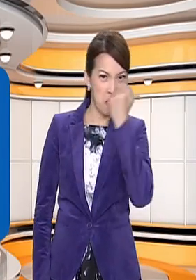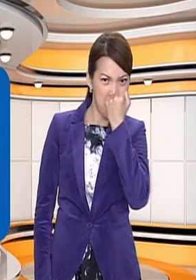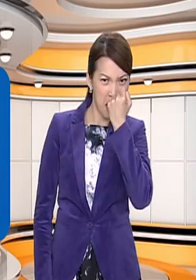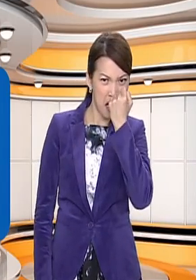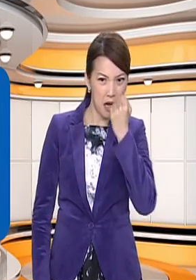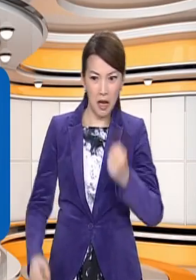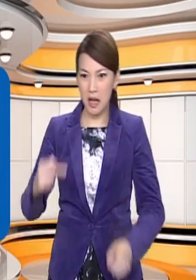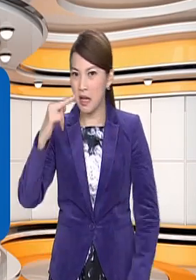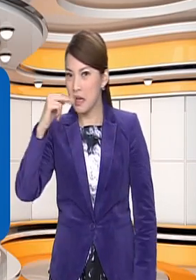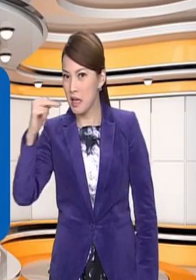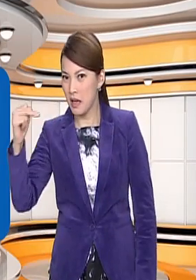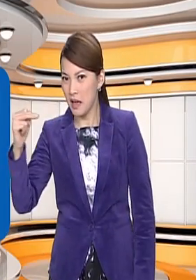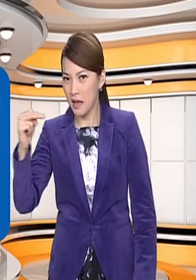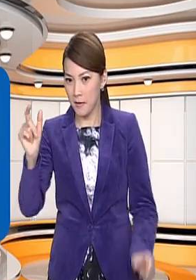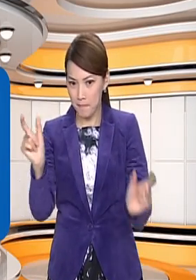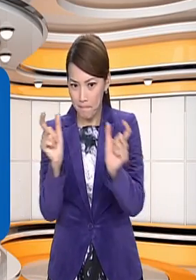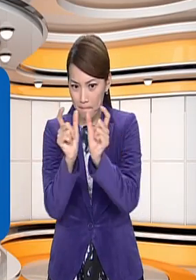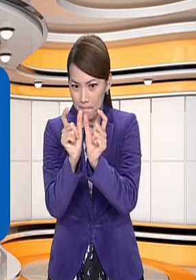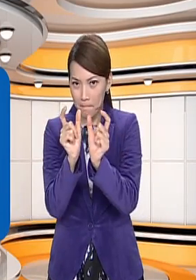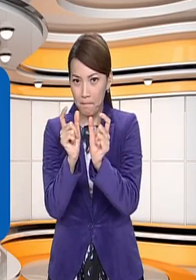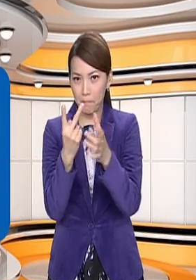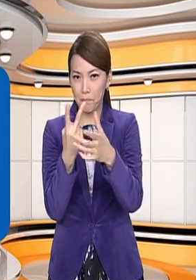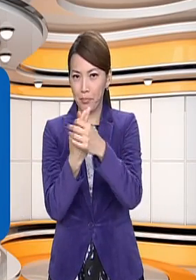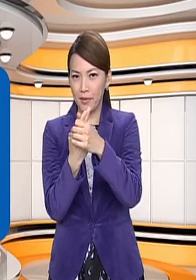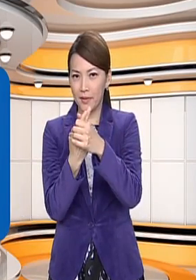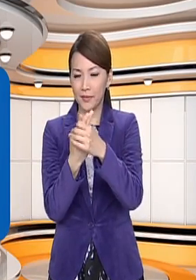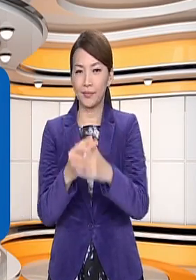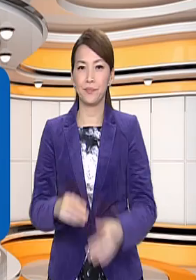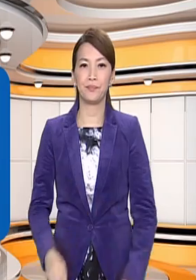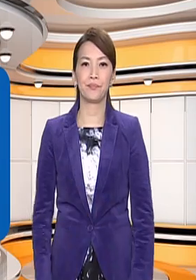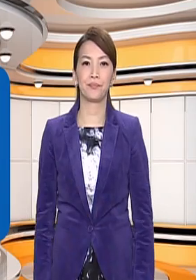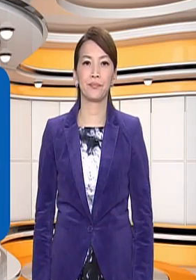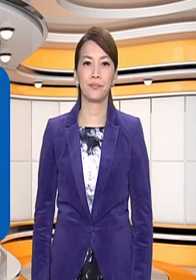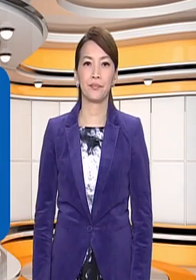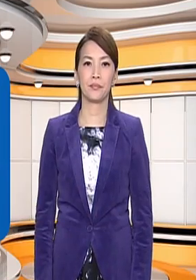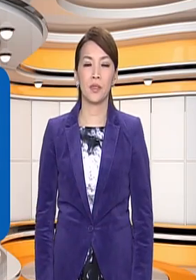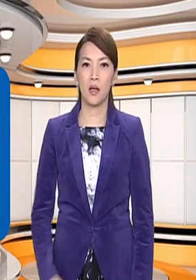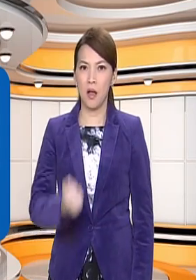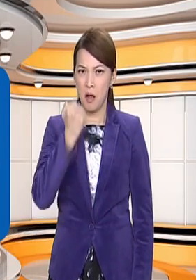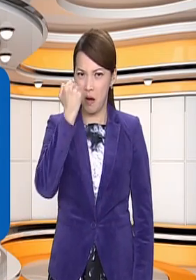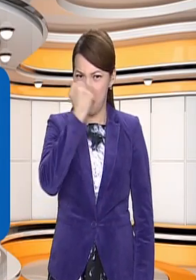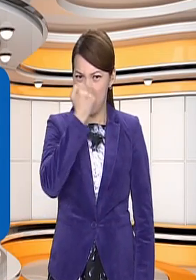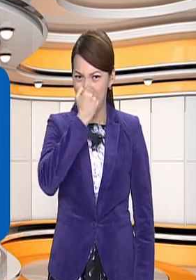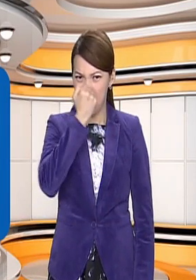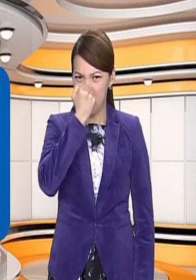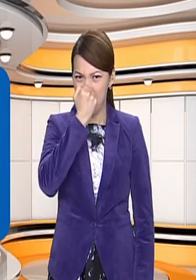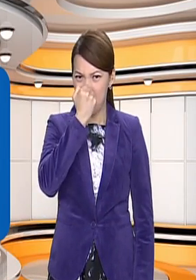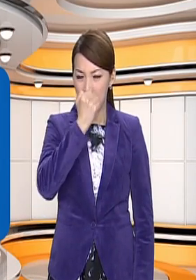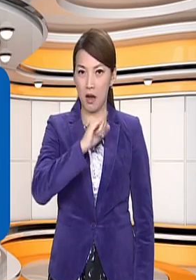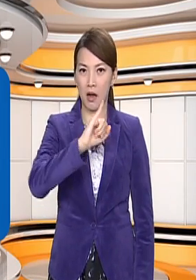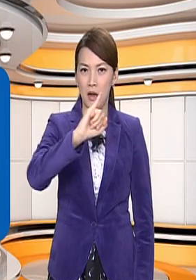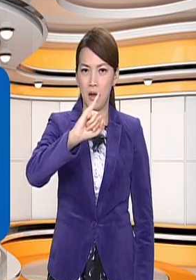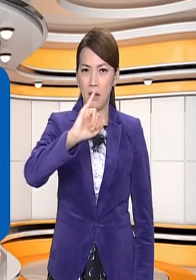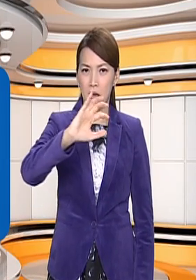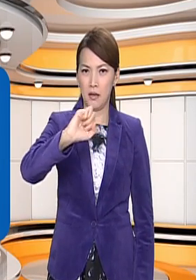先比坏，再加上英文合在一起比坏，加上英